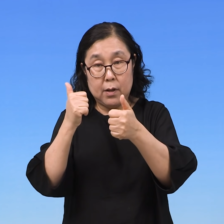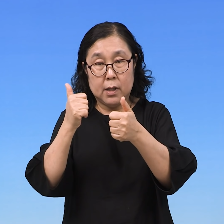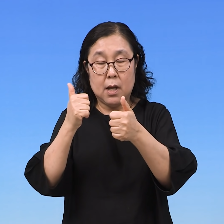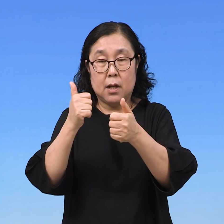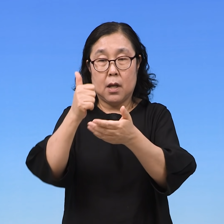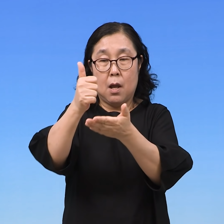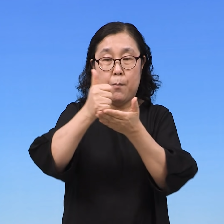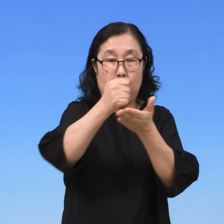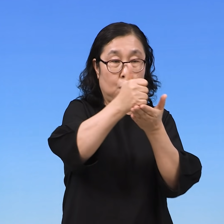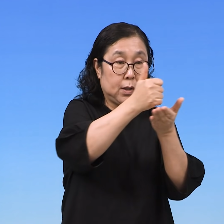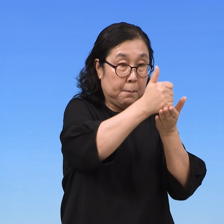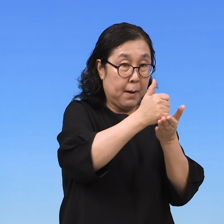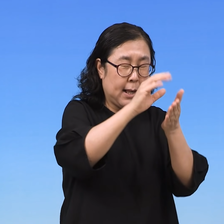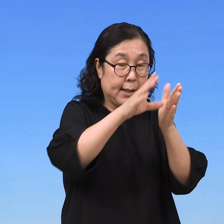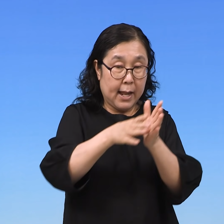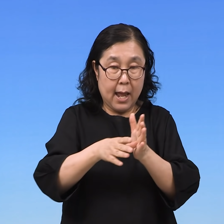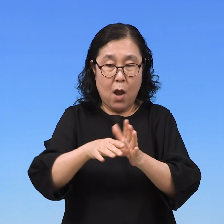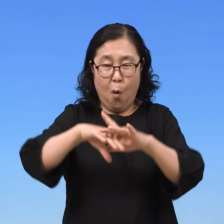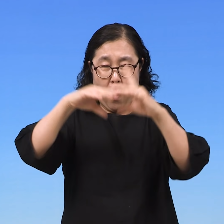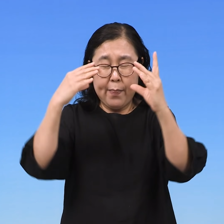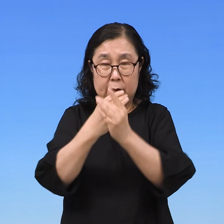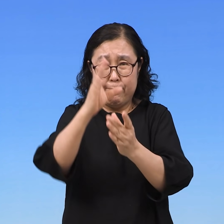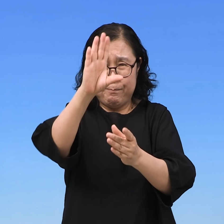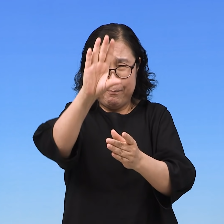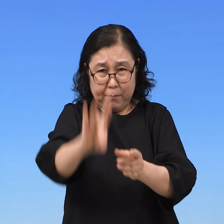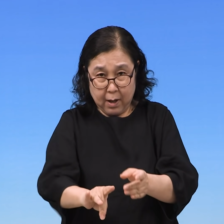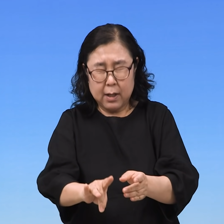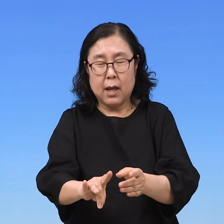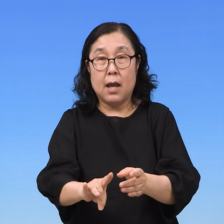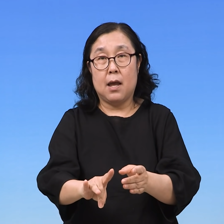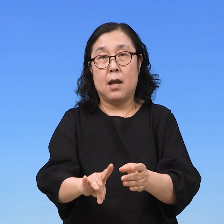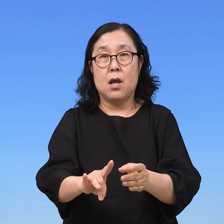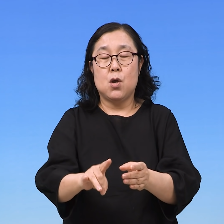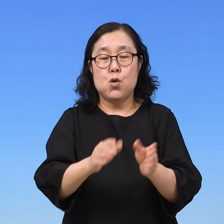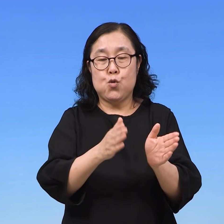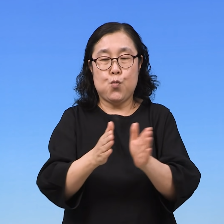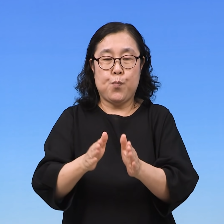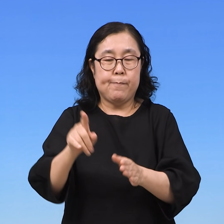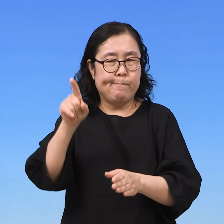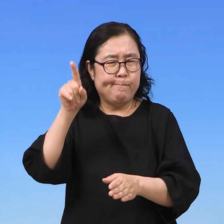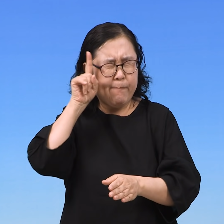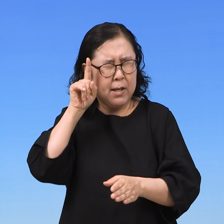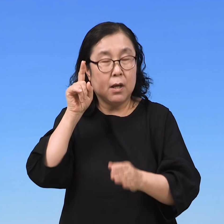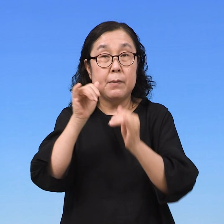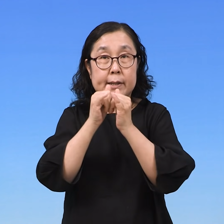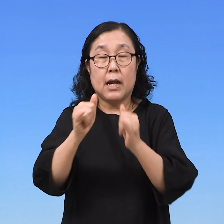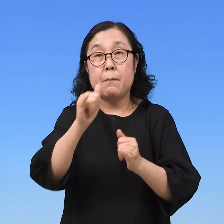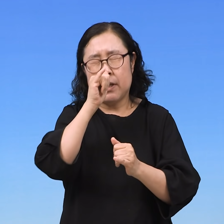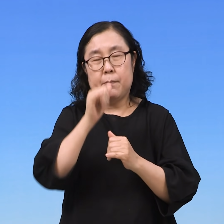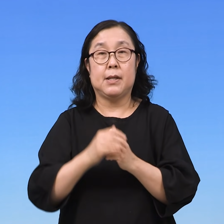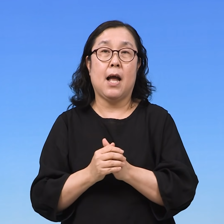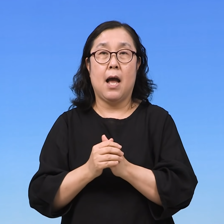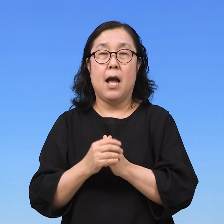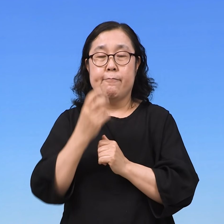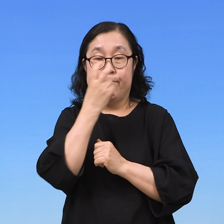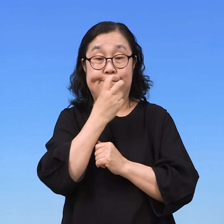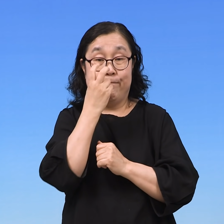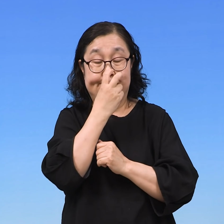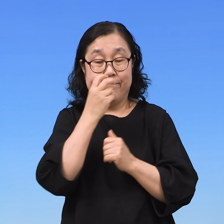딱 보기에 너무나 잘 갖춘 교육자가 있습니다. 두말할 것도 없이 심사하는